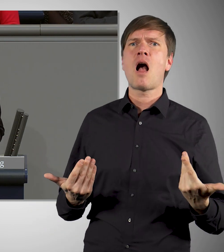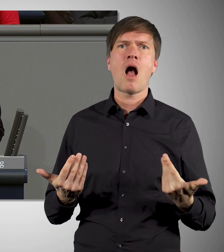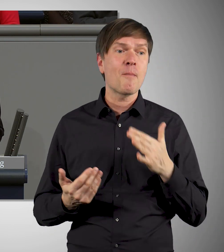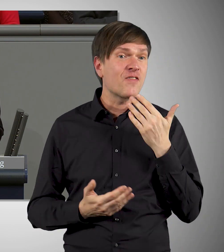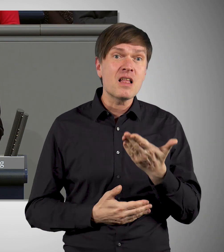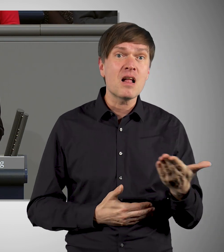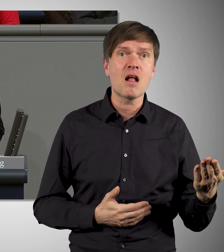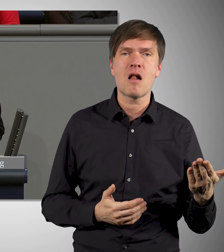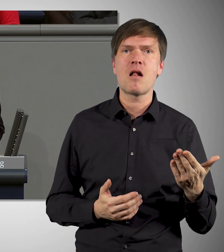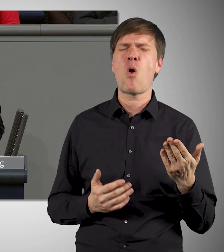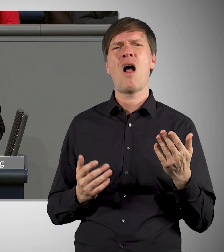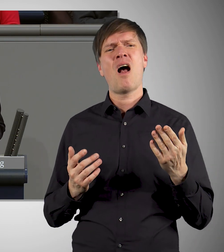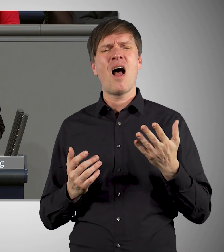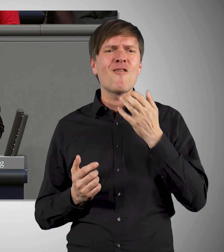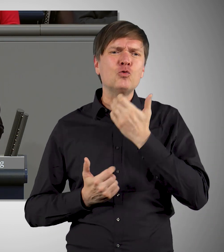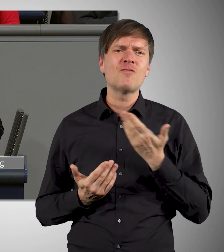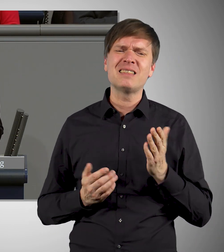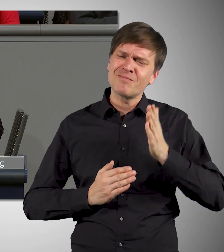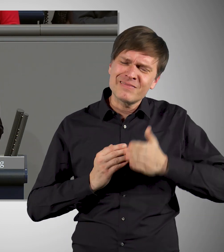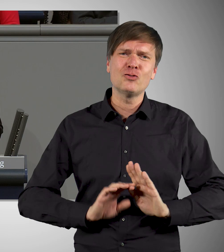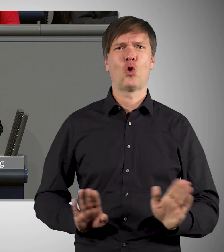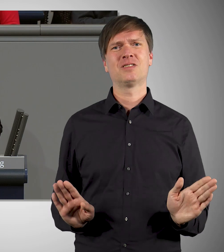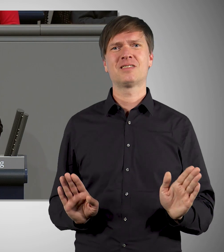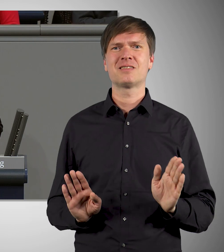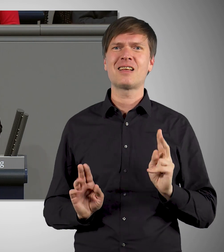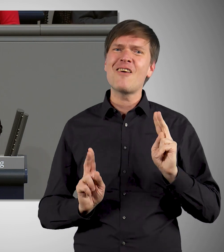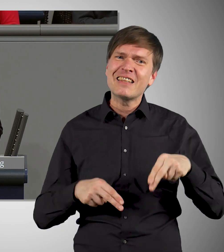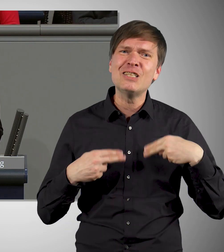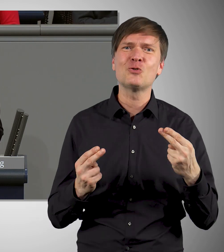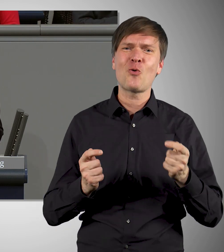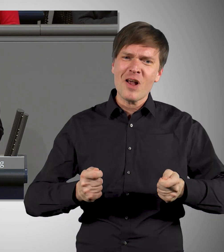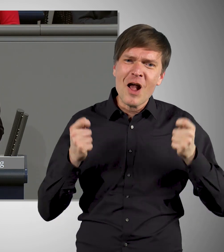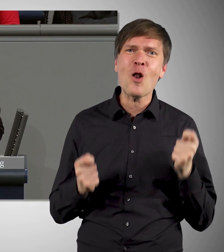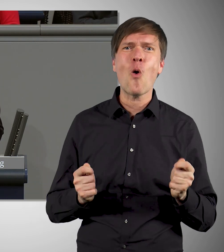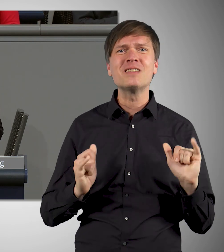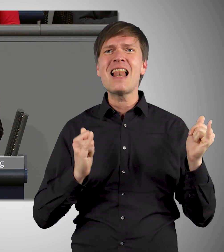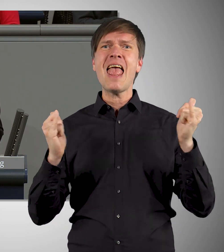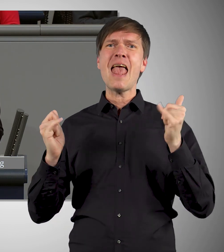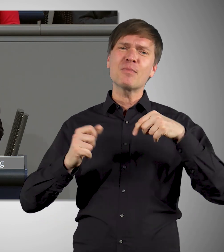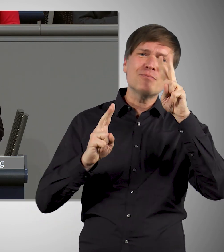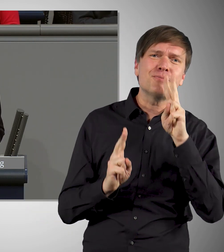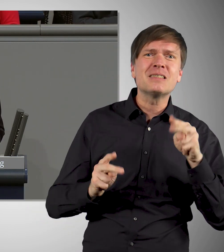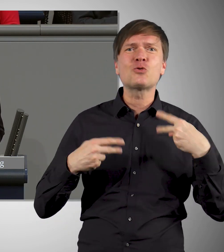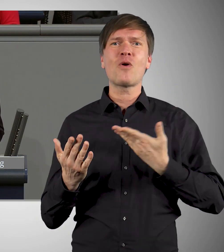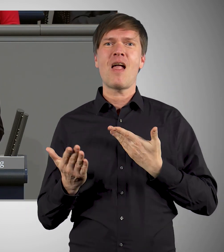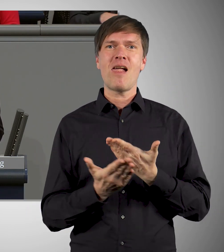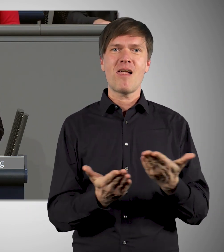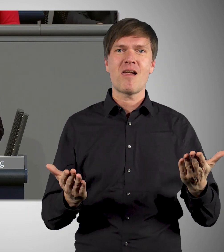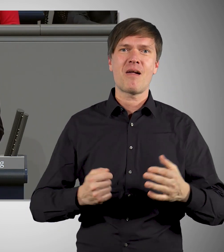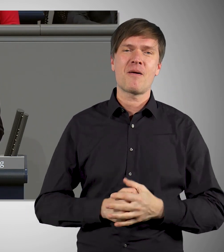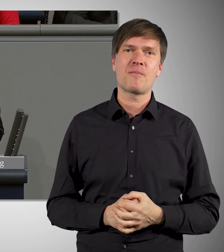Einsamkeit leiden, dass endlich mal damit Schluss sein müsste, dass es wieder losgehen müsste, das Leben und die